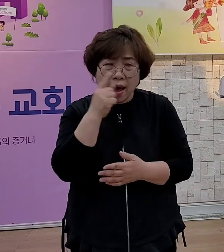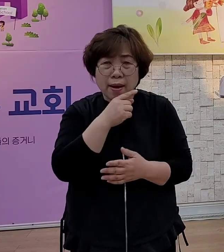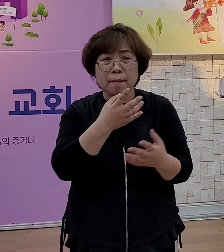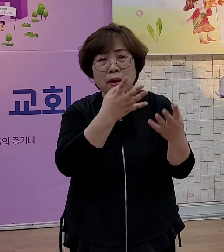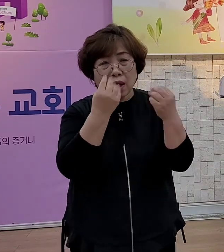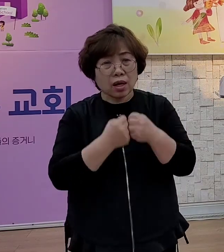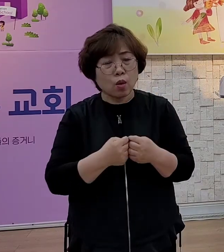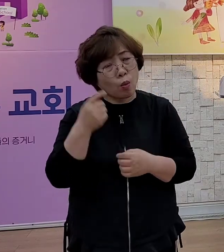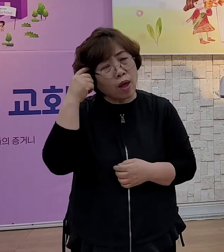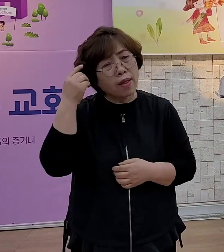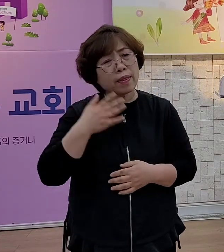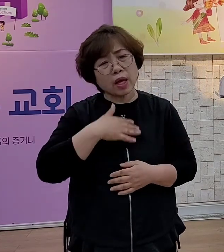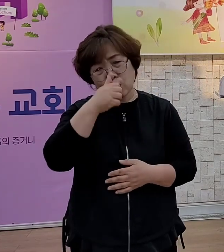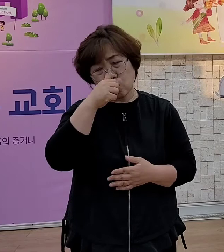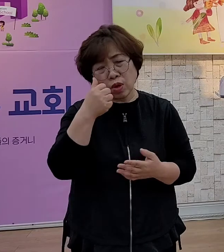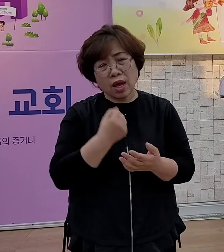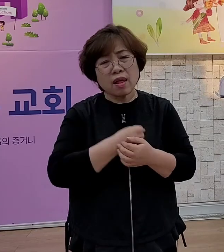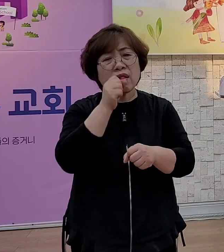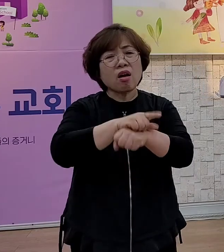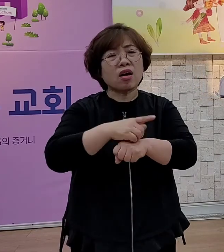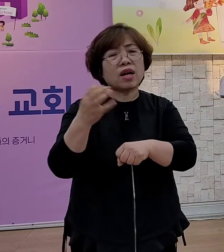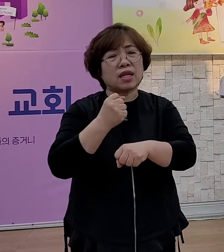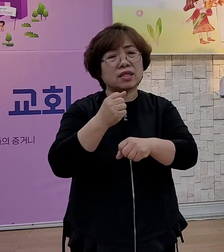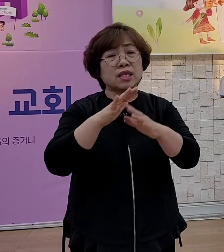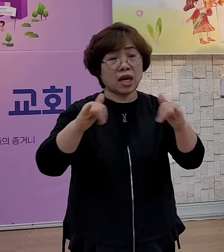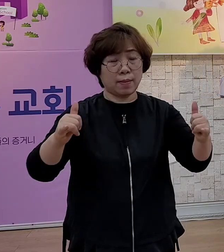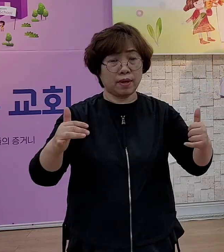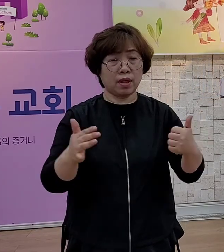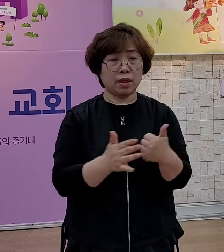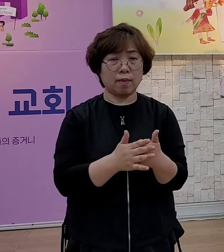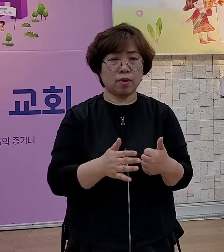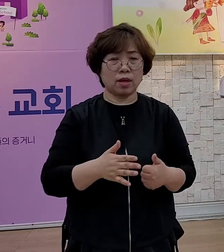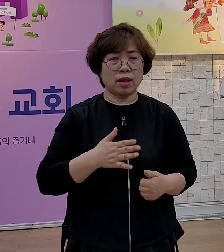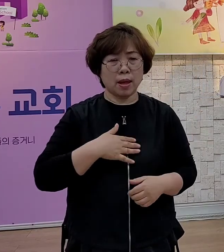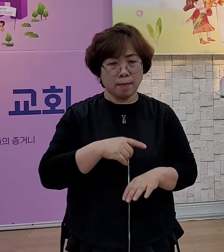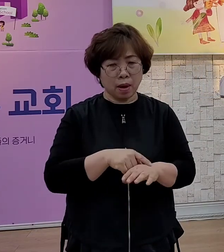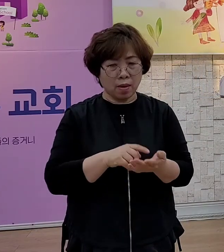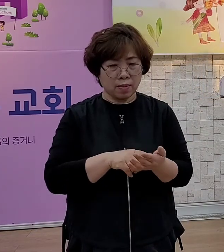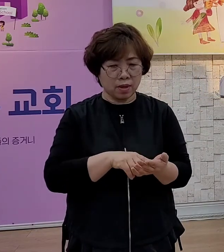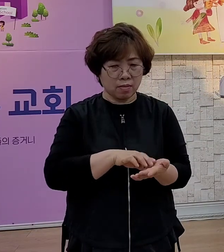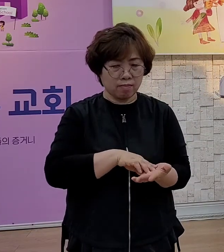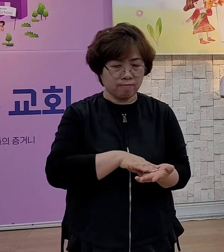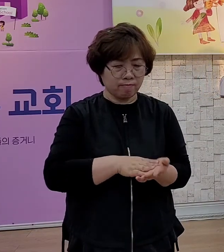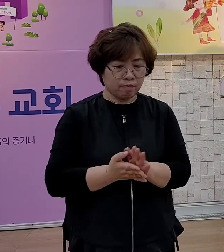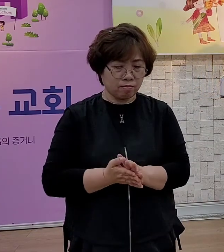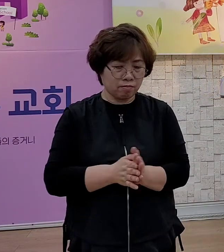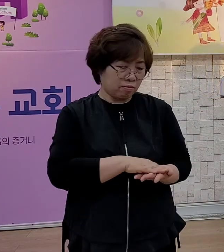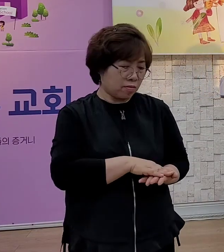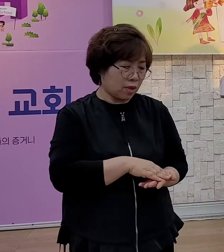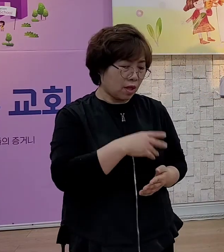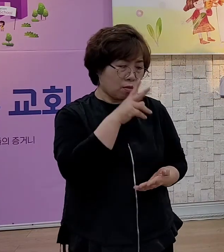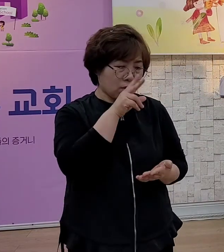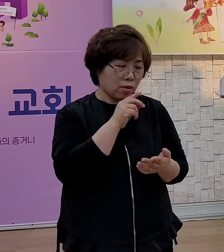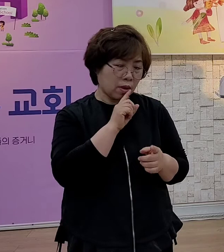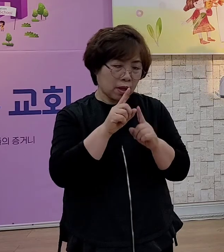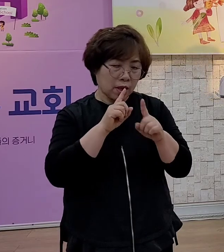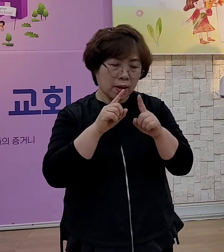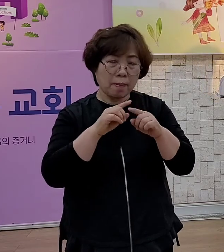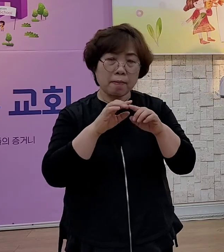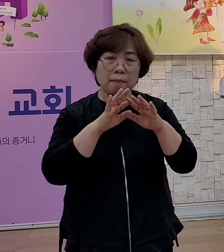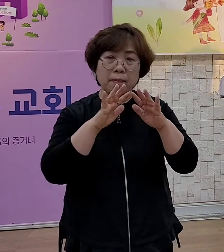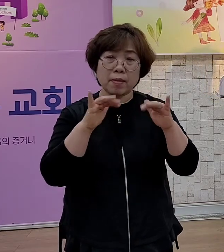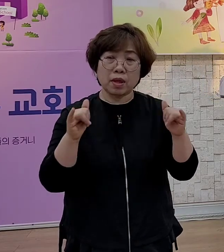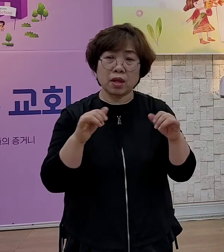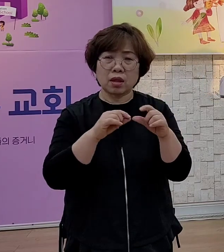우리가 죄성을 갖고 있는 인간이기 때문에 우리가 조금만 마음이 틀어지고 조금만 문제가 생기면 그 입에서 나오는 그 모든